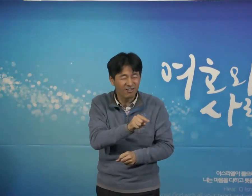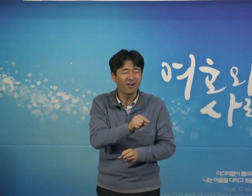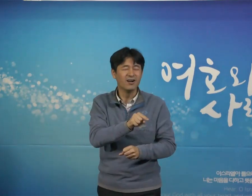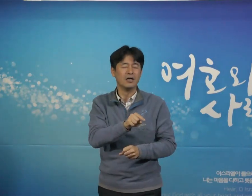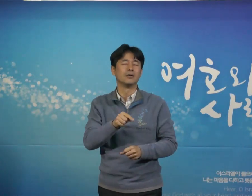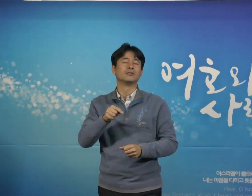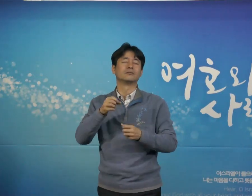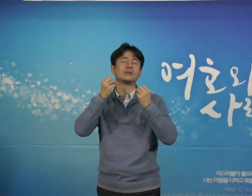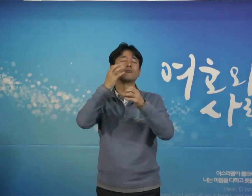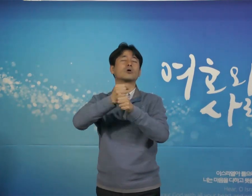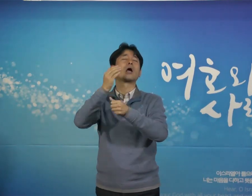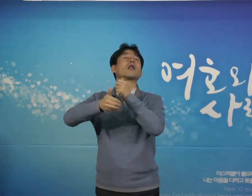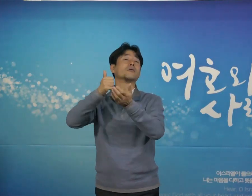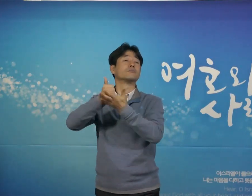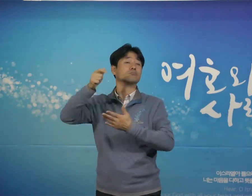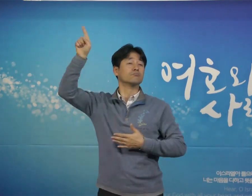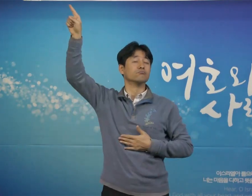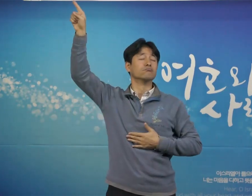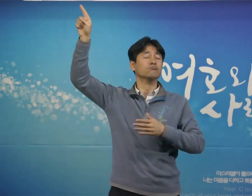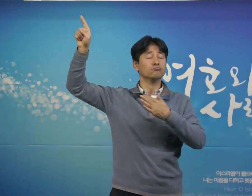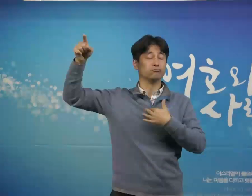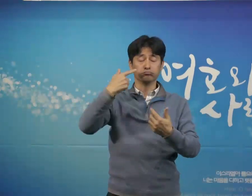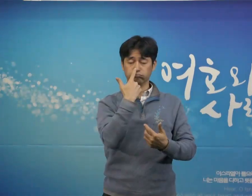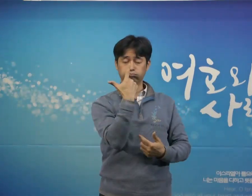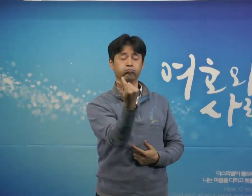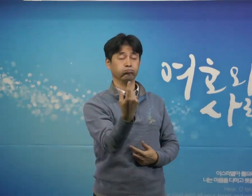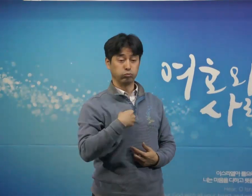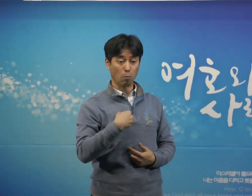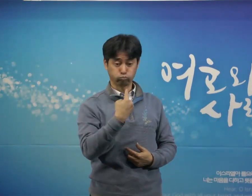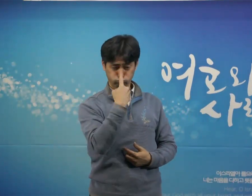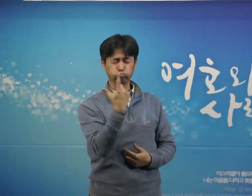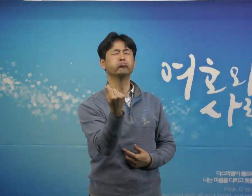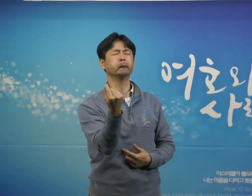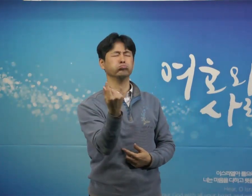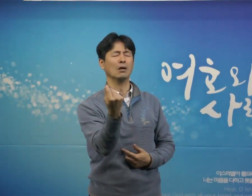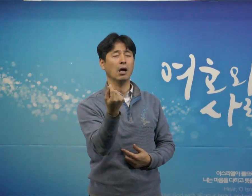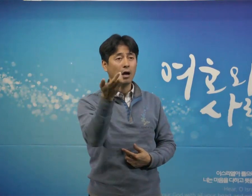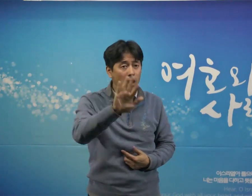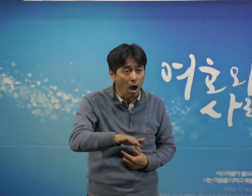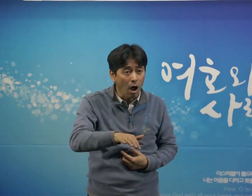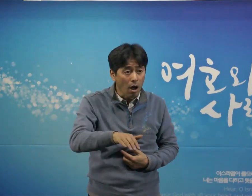상황 속에서도 가나안으로 나아갈 수 있게 하나님께서 인도해 주셨던 것처럼